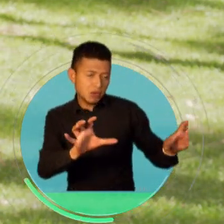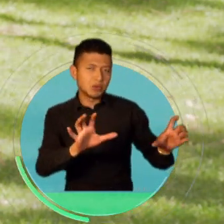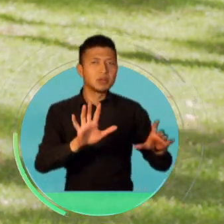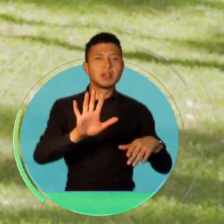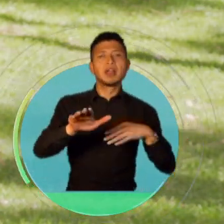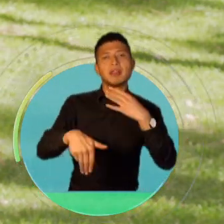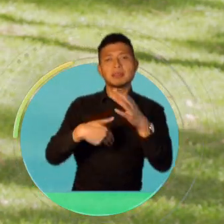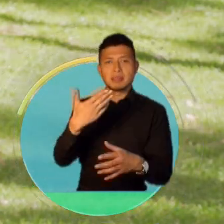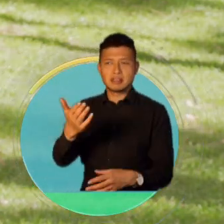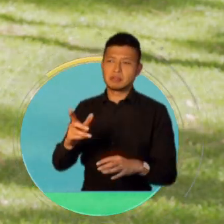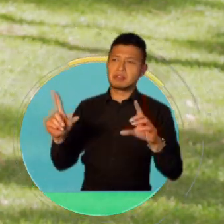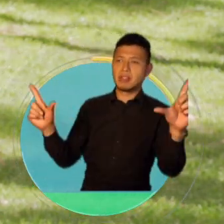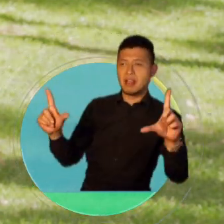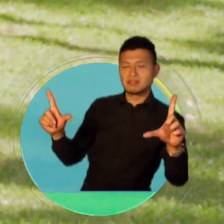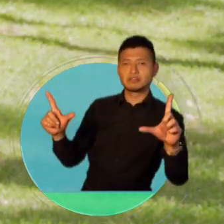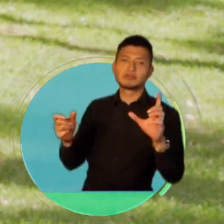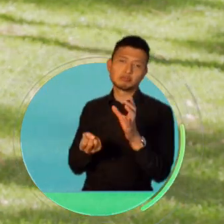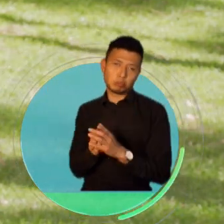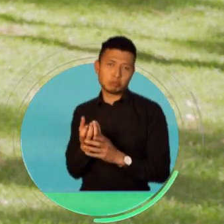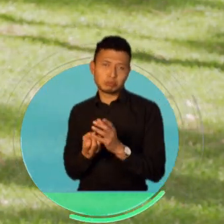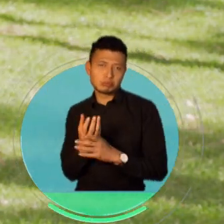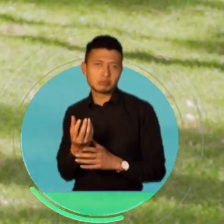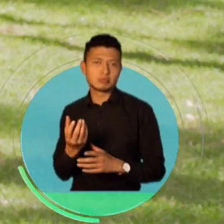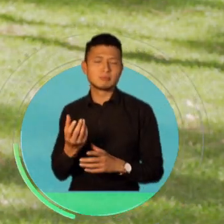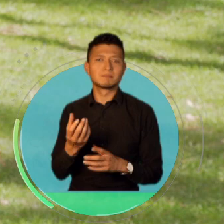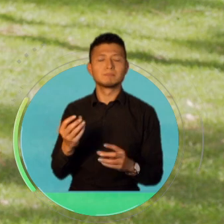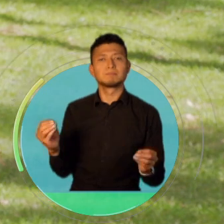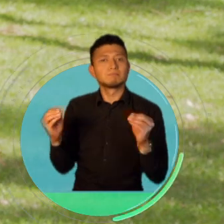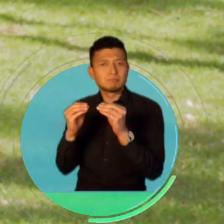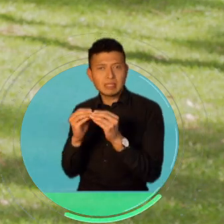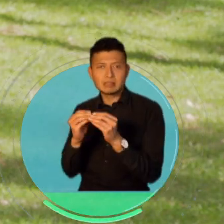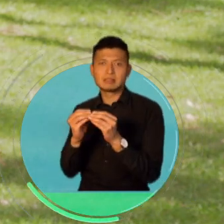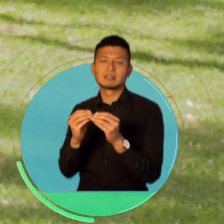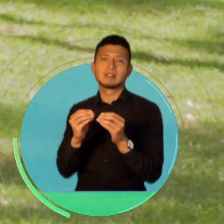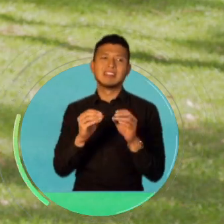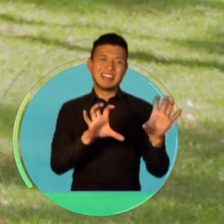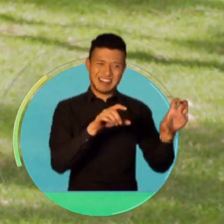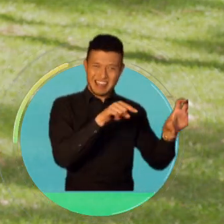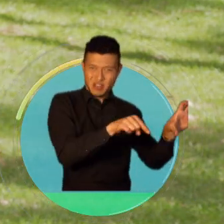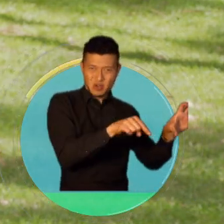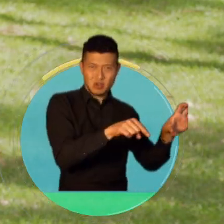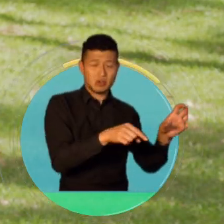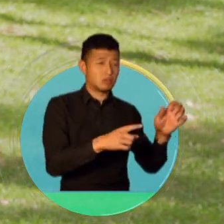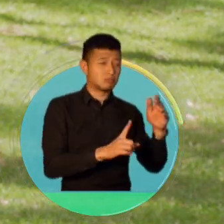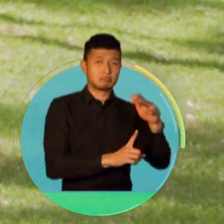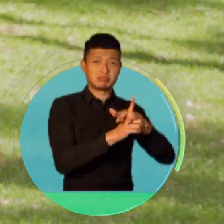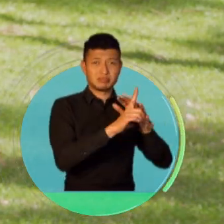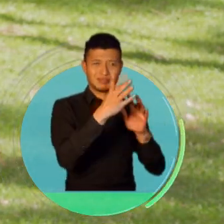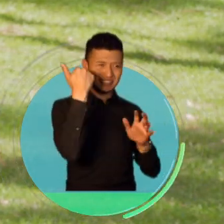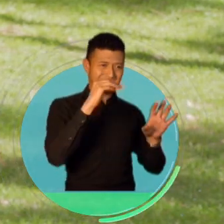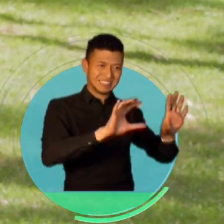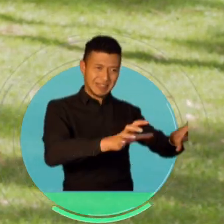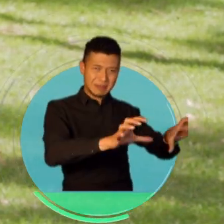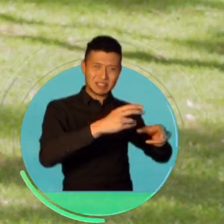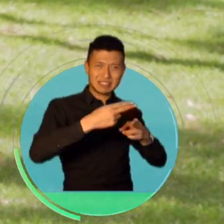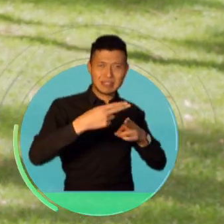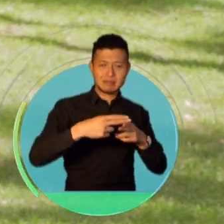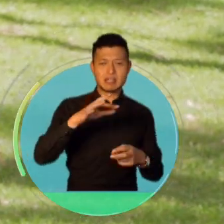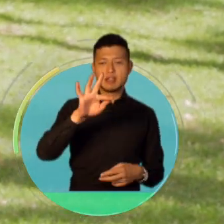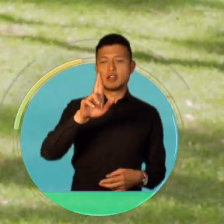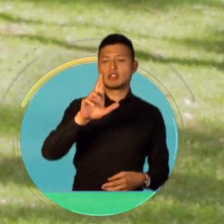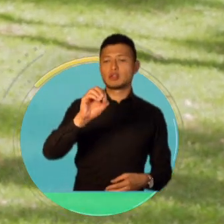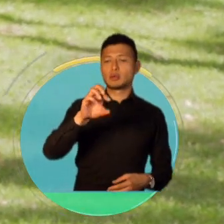luego estuve haciendo televisión estuve en radio estuve con los inicios de la emisora